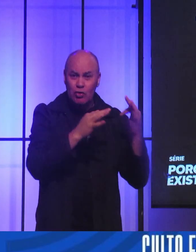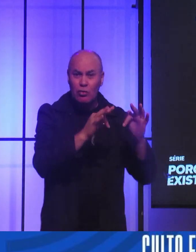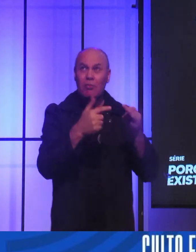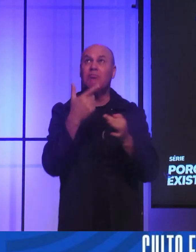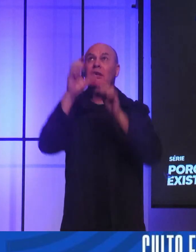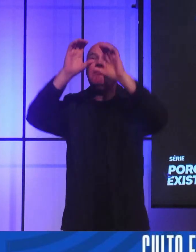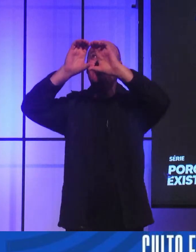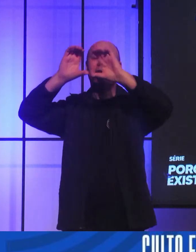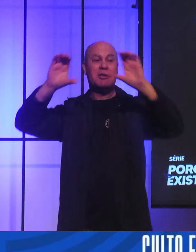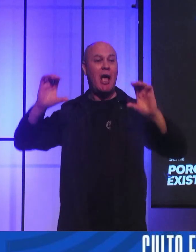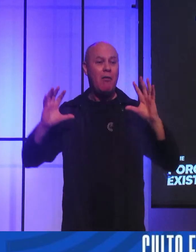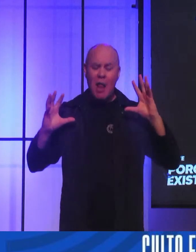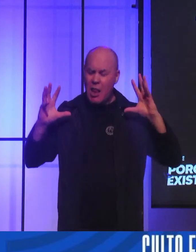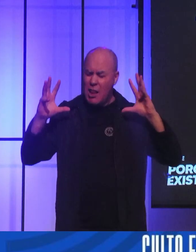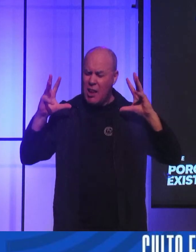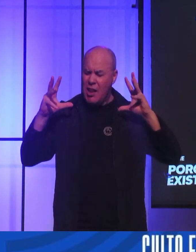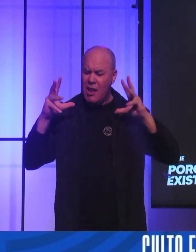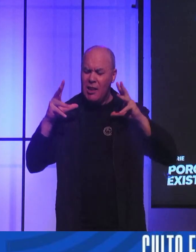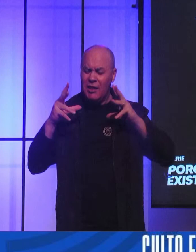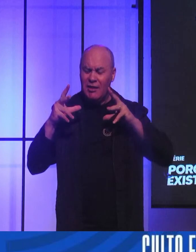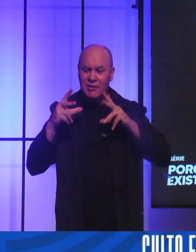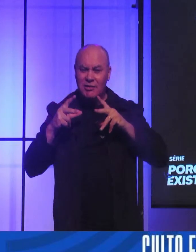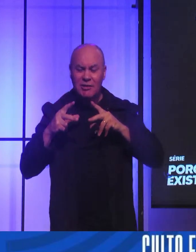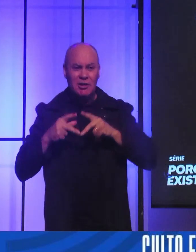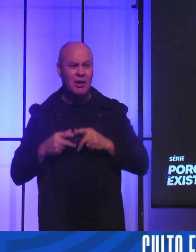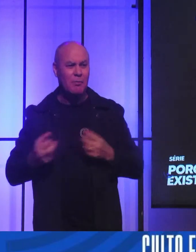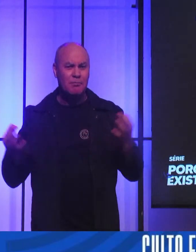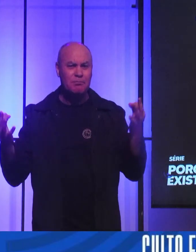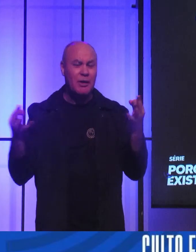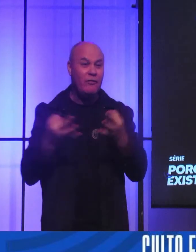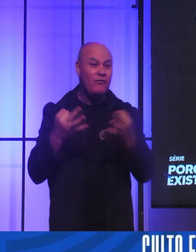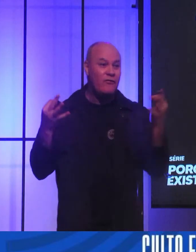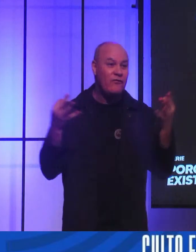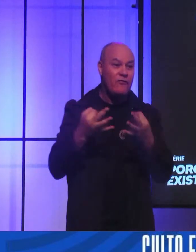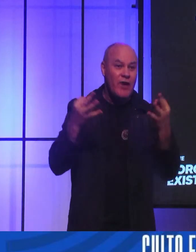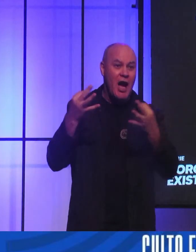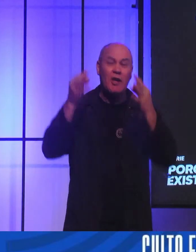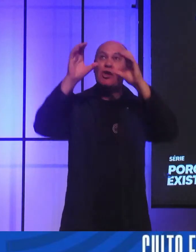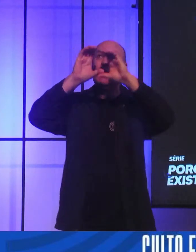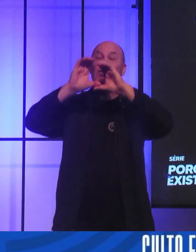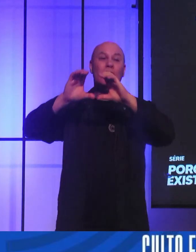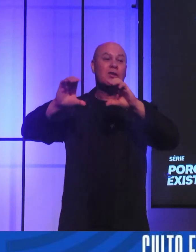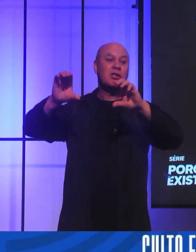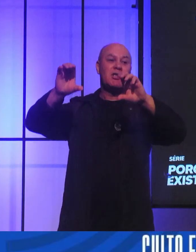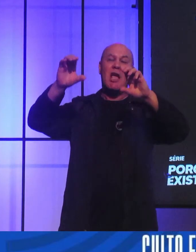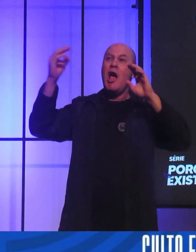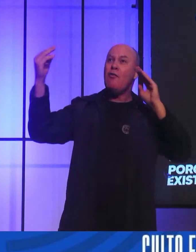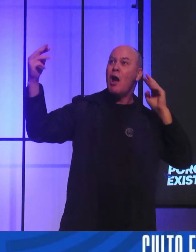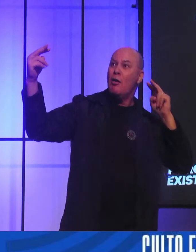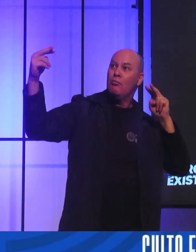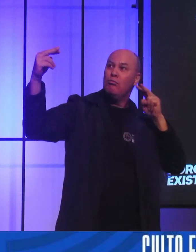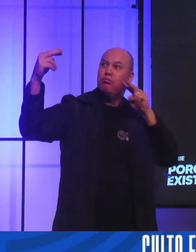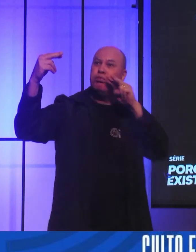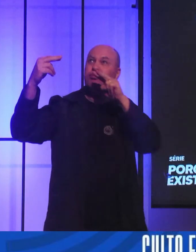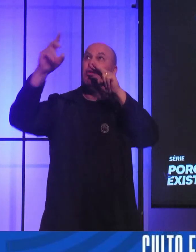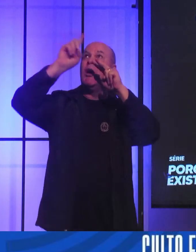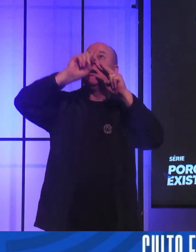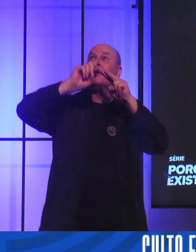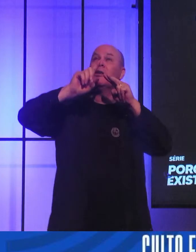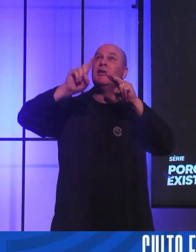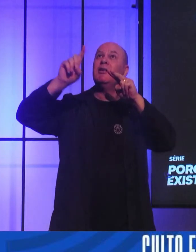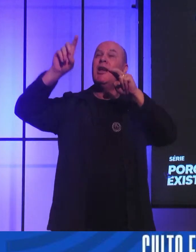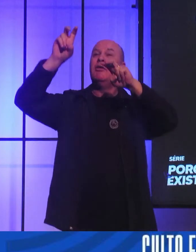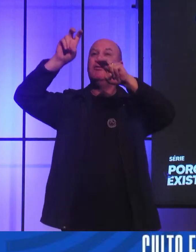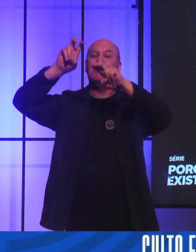passou. E aquele Deus que está sentado no trono diz, estou fazendo nova todas as